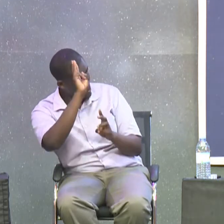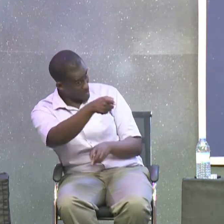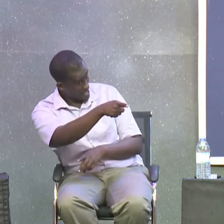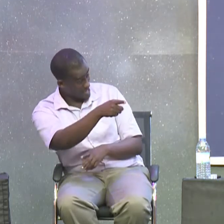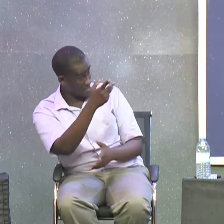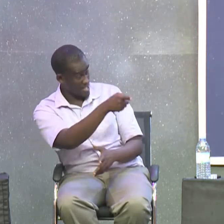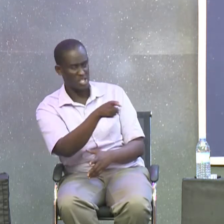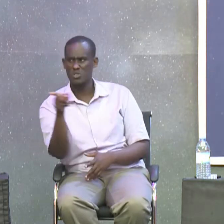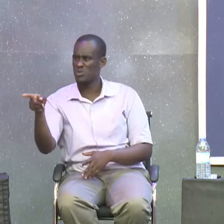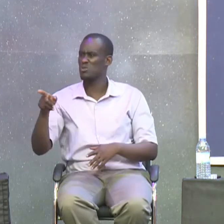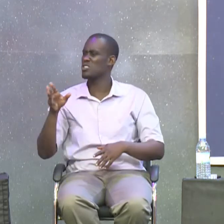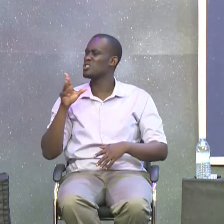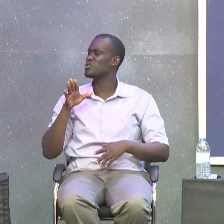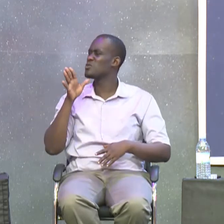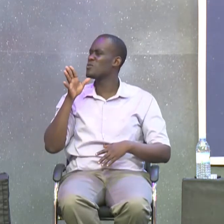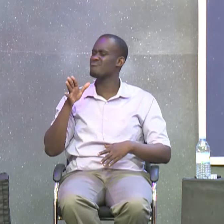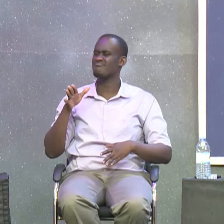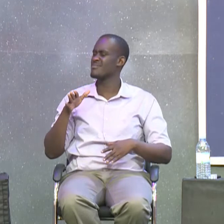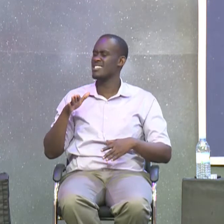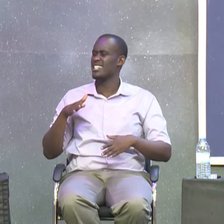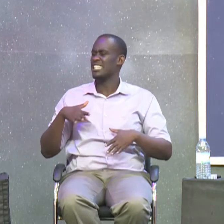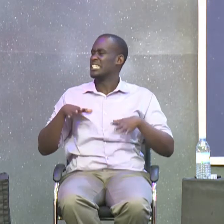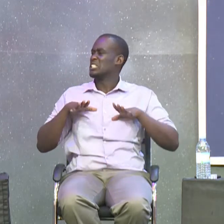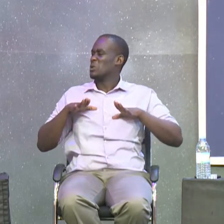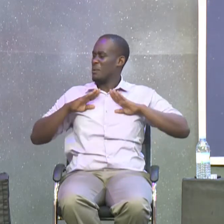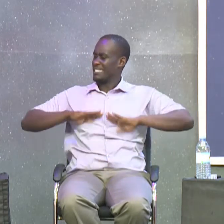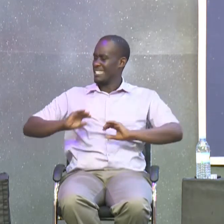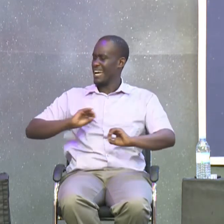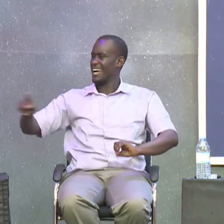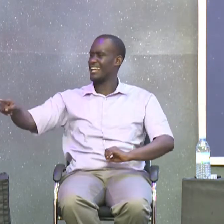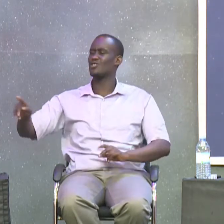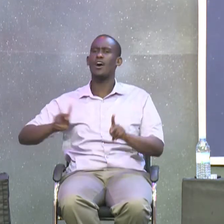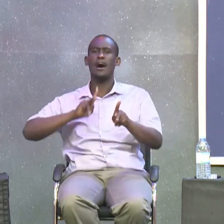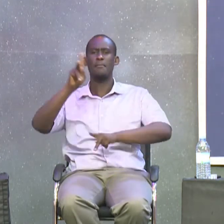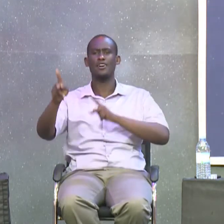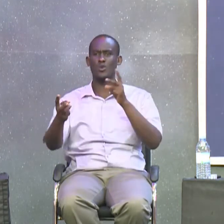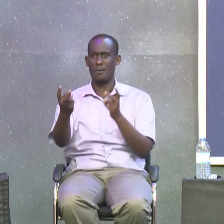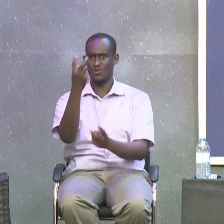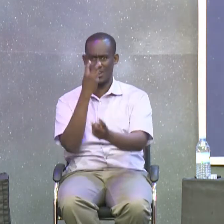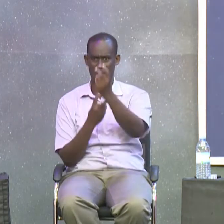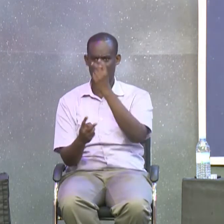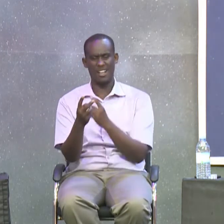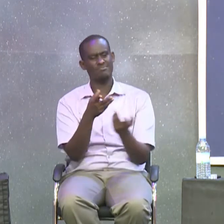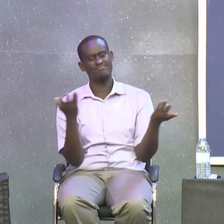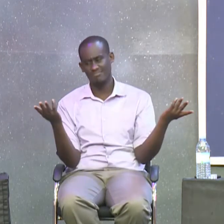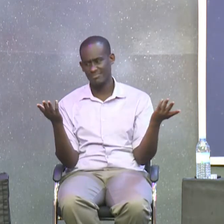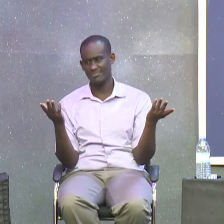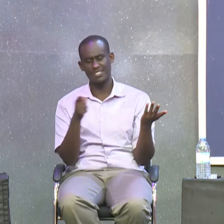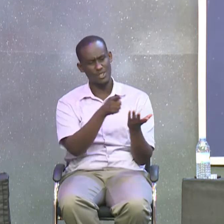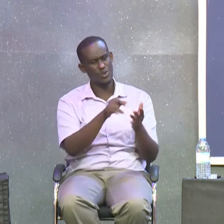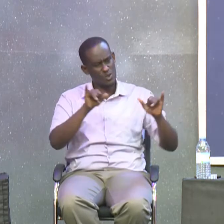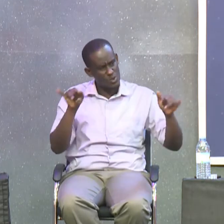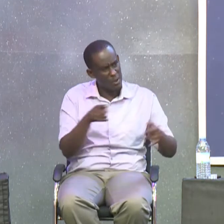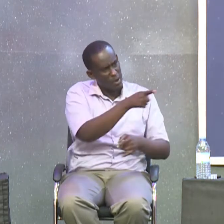lutalo tomatiranga so abatuuliriza ofubanga bufubi okulaba nga kikola ki